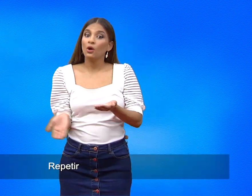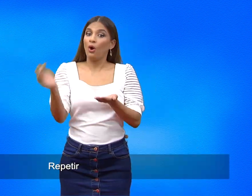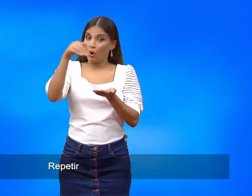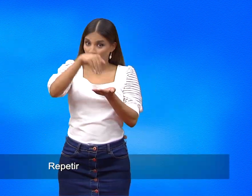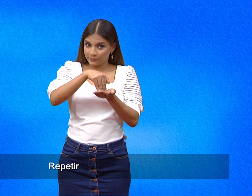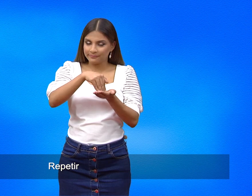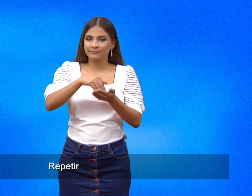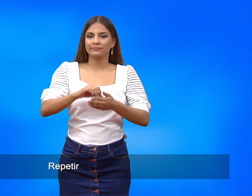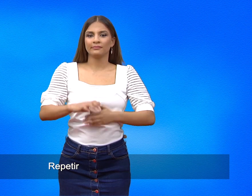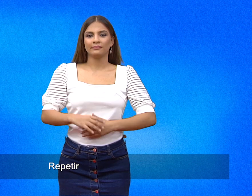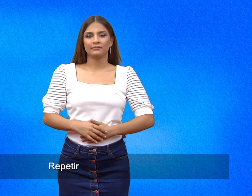repetir